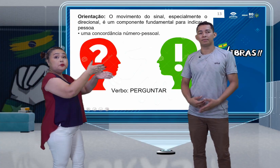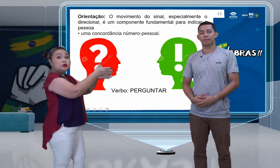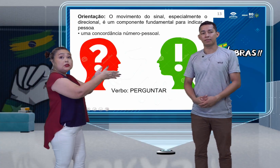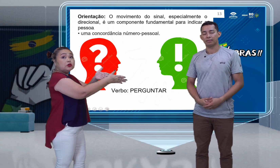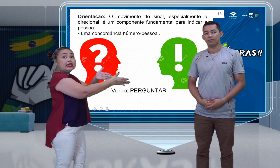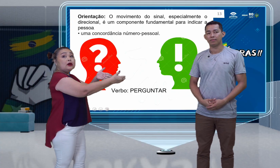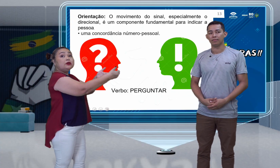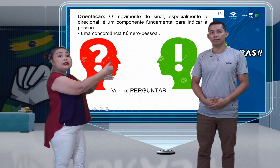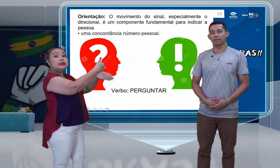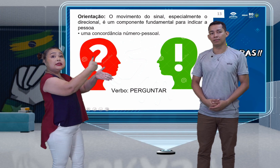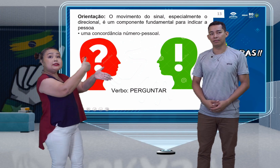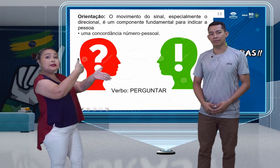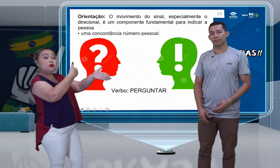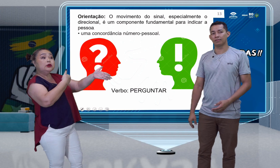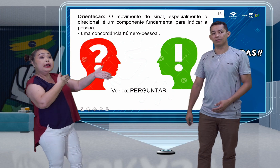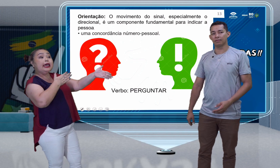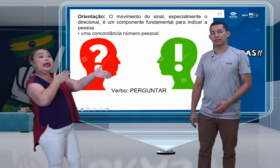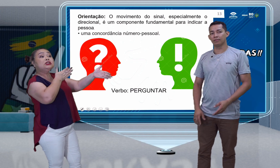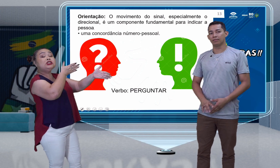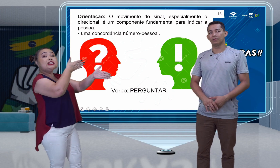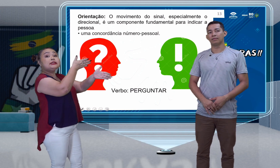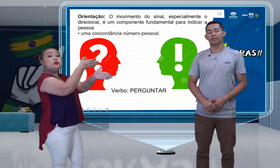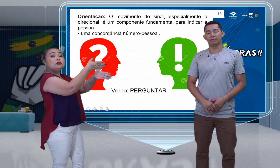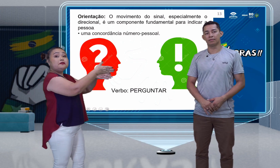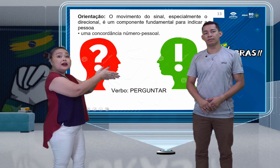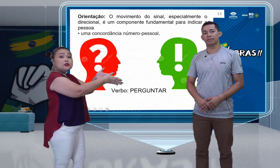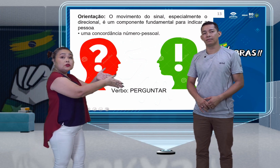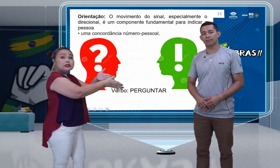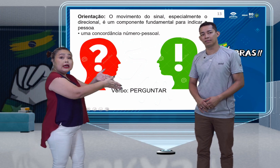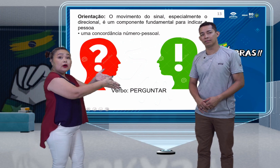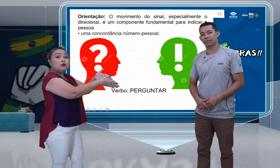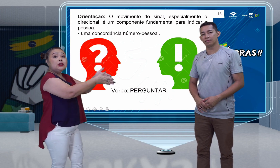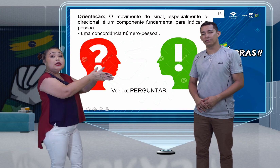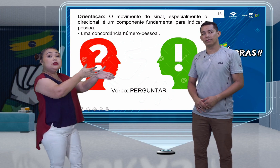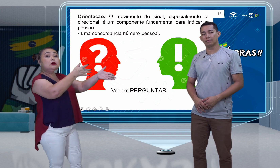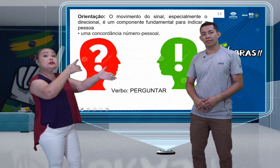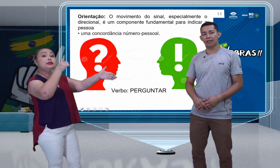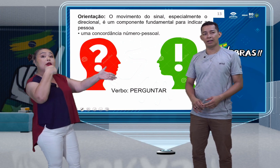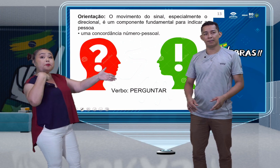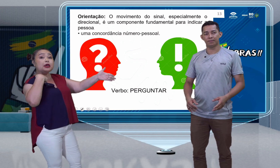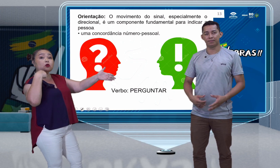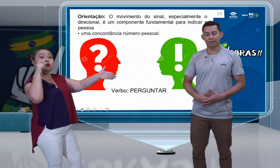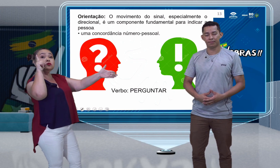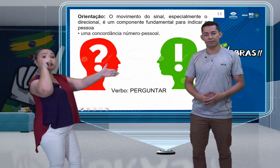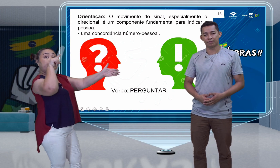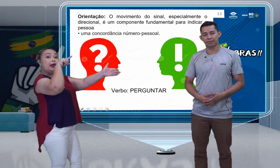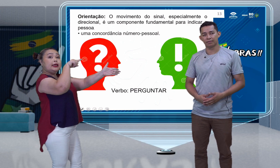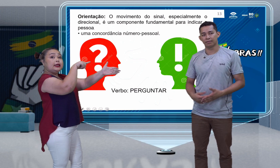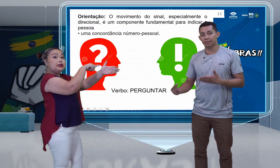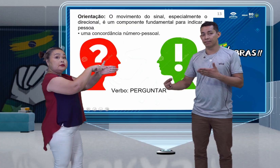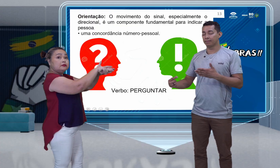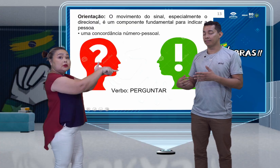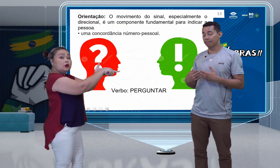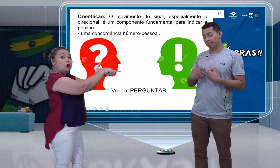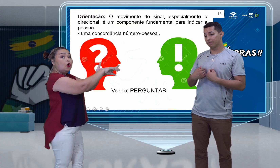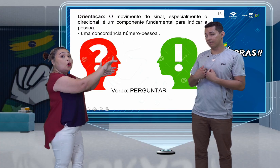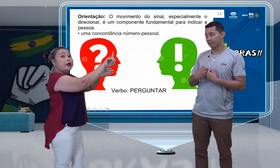por isso que é orientação. É a direção que eu faço o sinal. Então, se eu pergunto para ele, ou